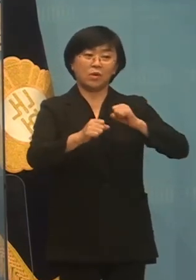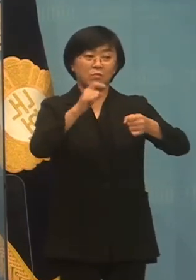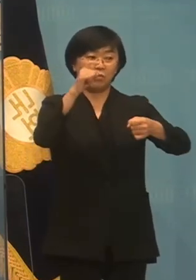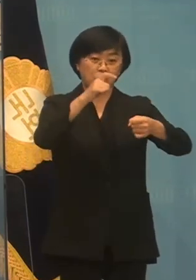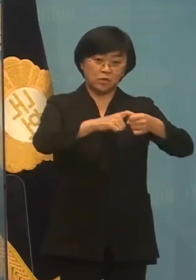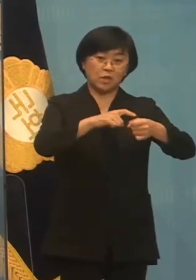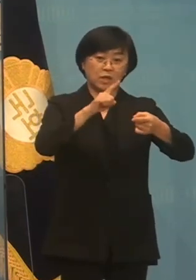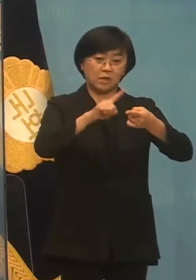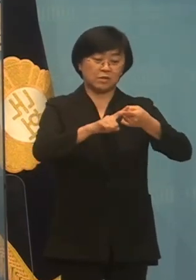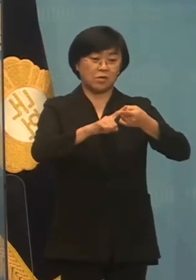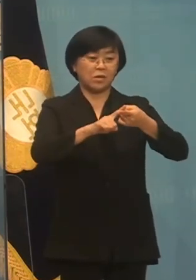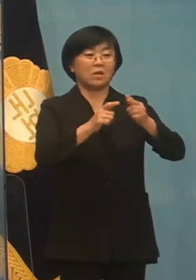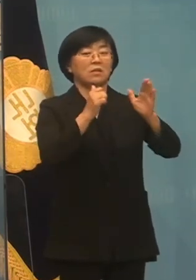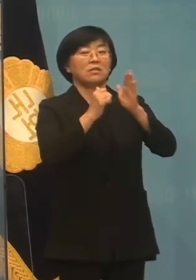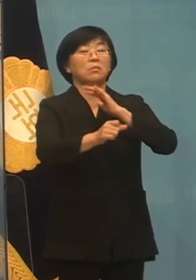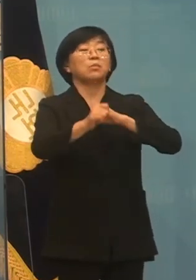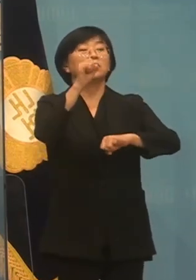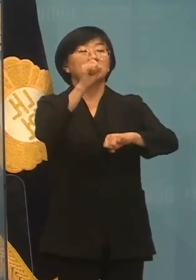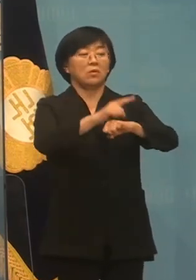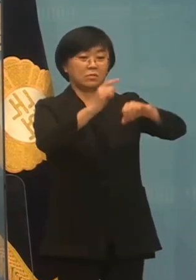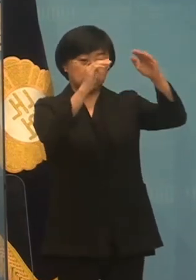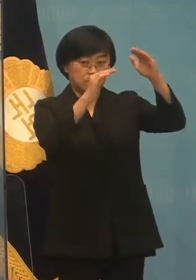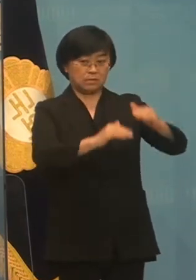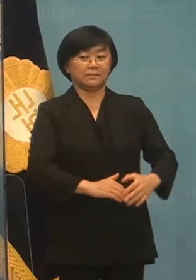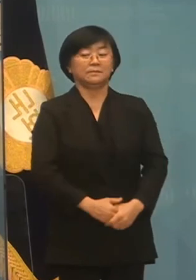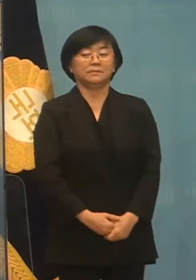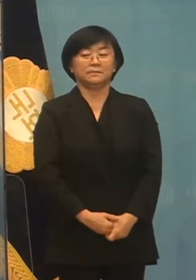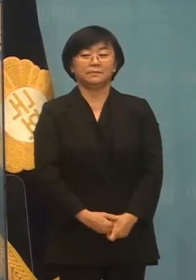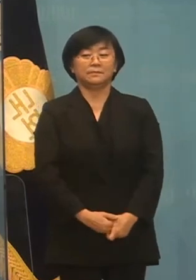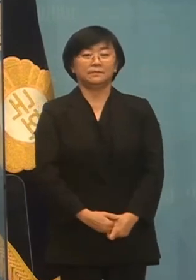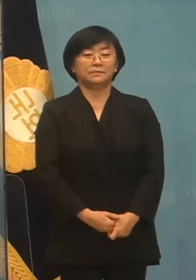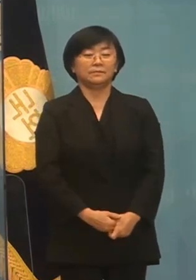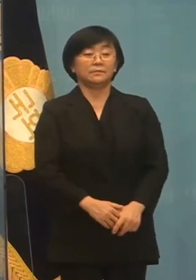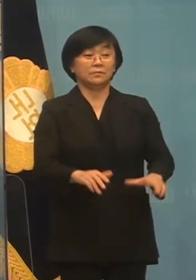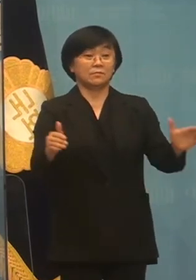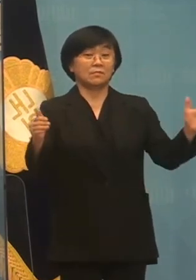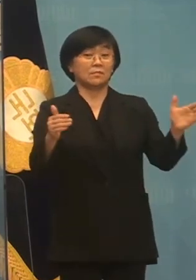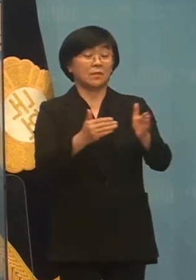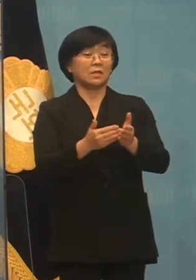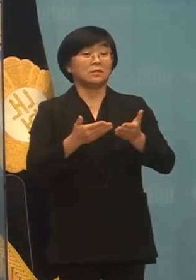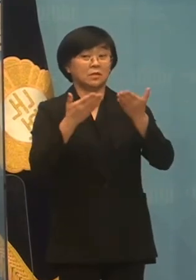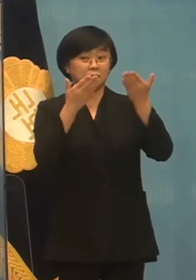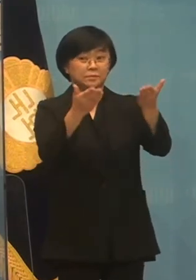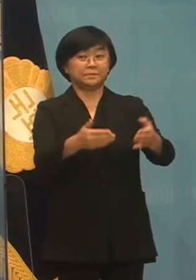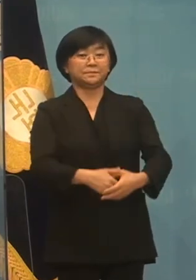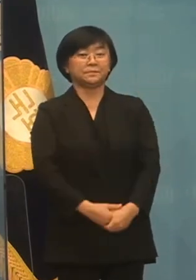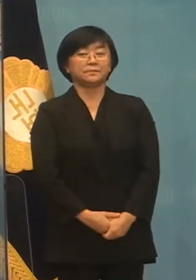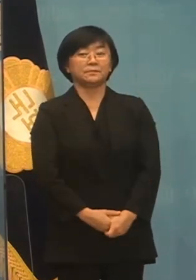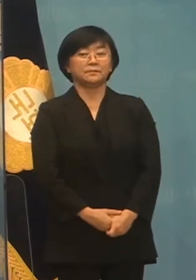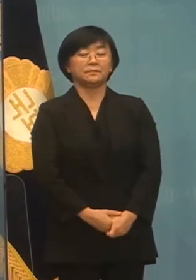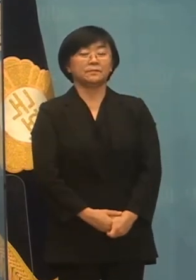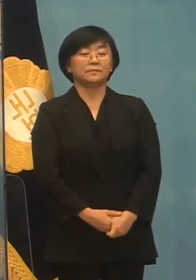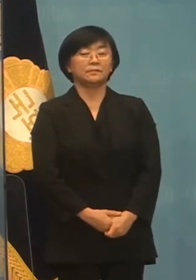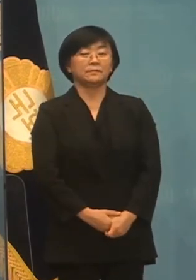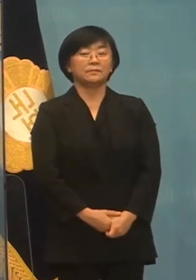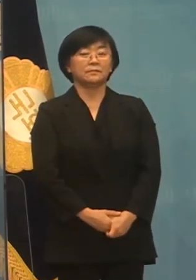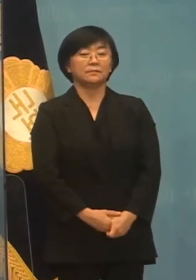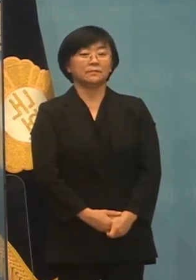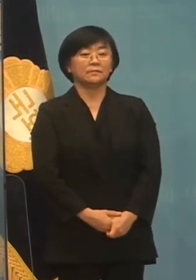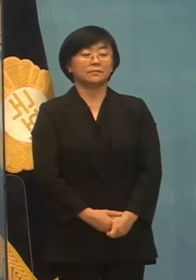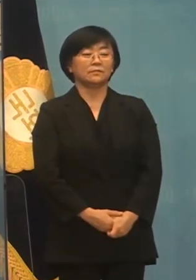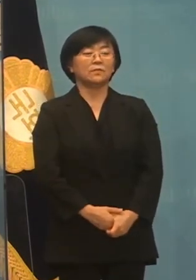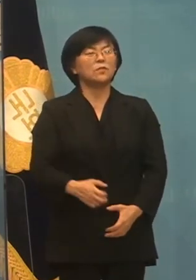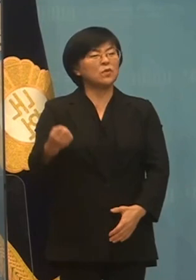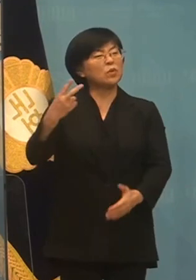취지나 이런 것들도 상징적으로 보여주는 내용입니다. 여기까지 이야기 드리도록 하고요. 저희 청년